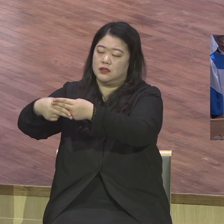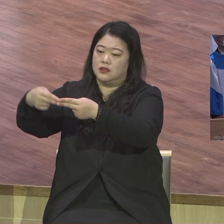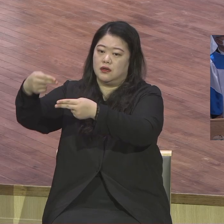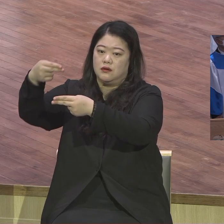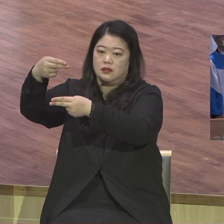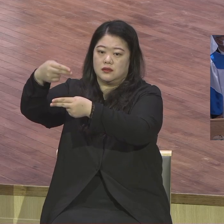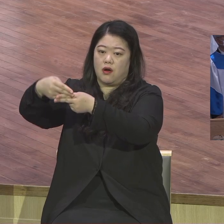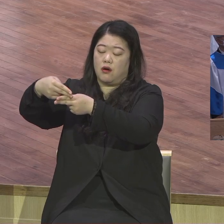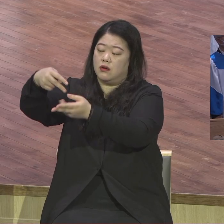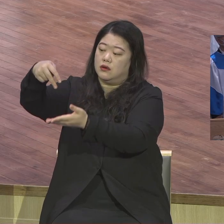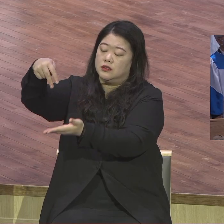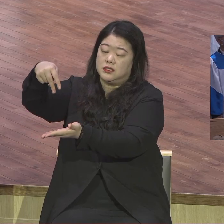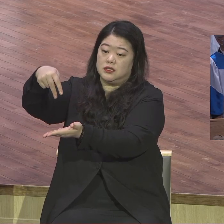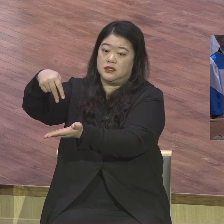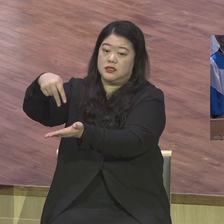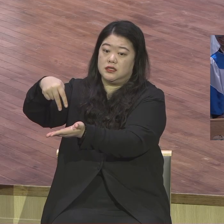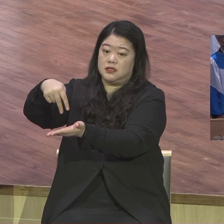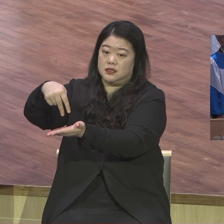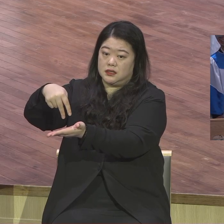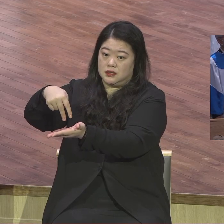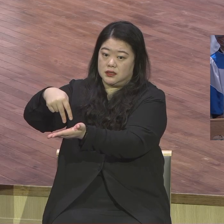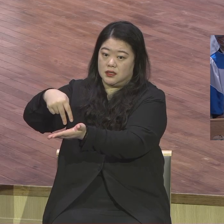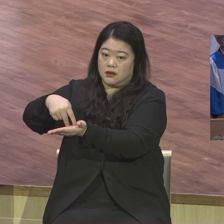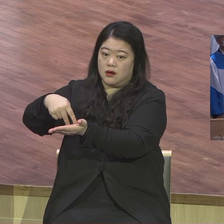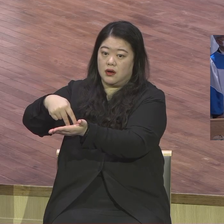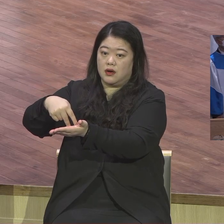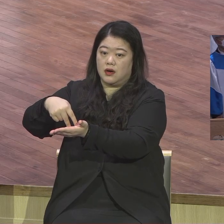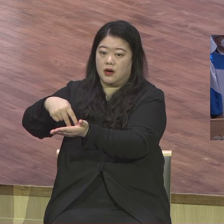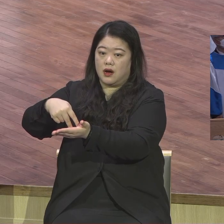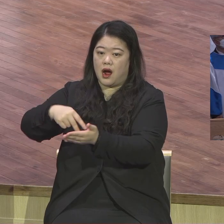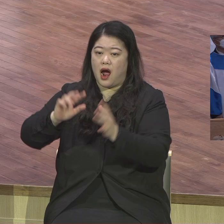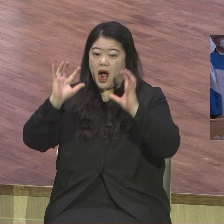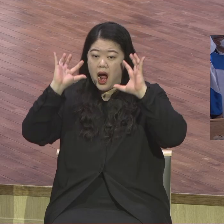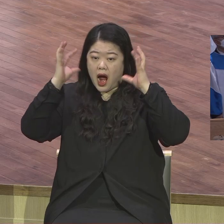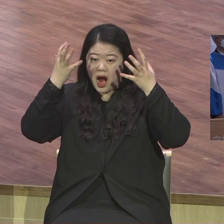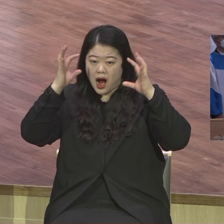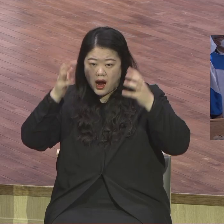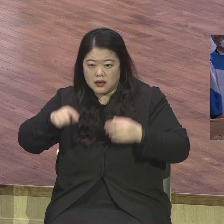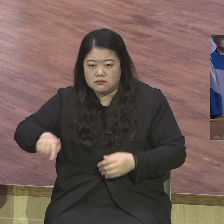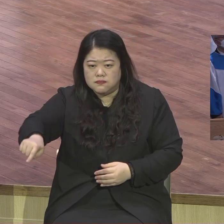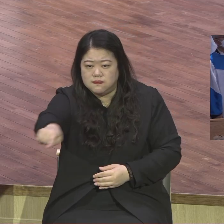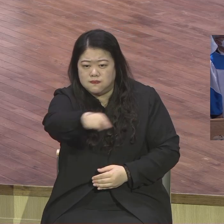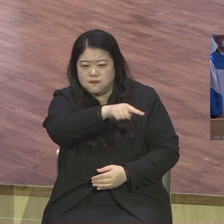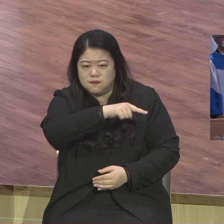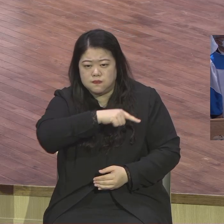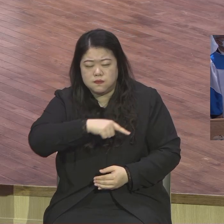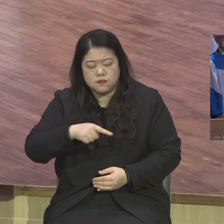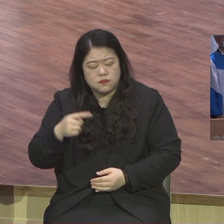아멘.